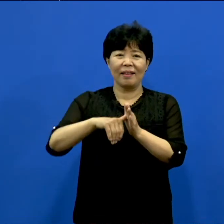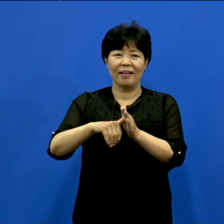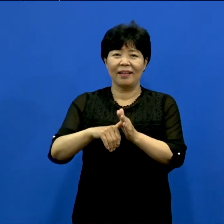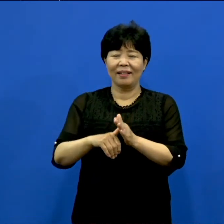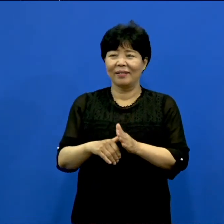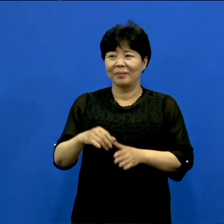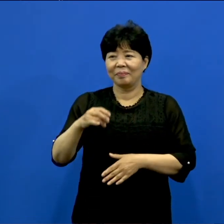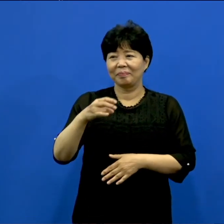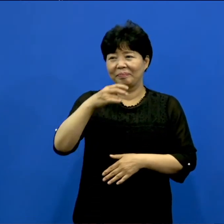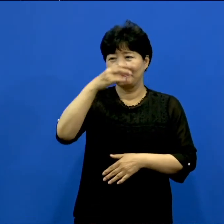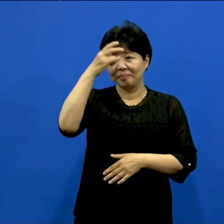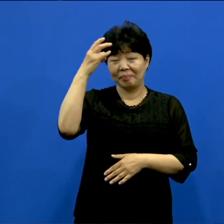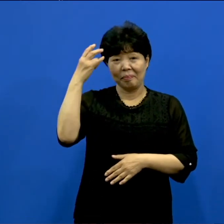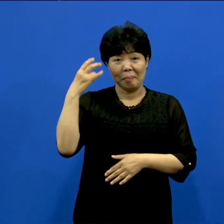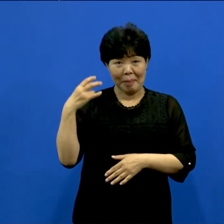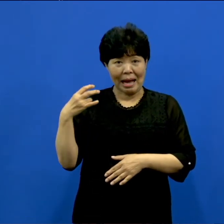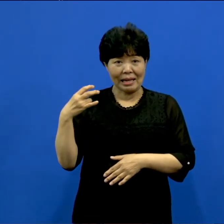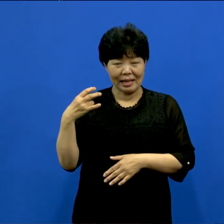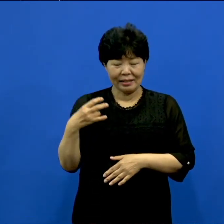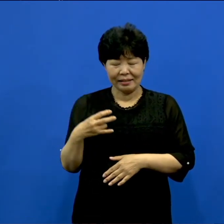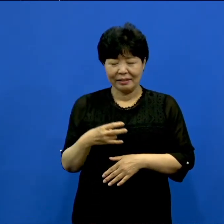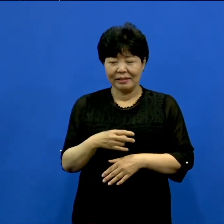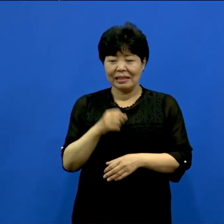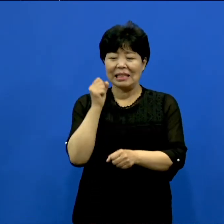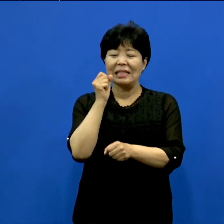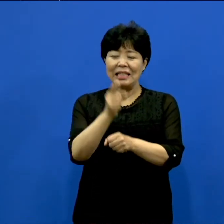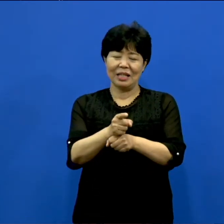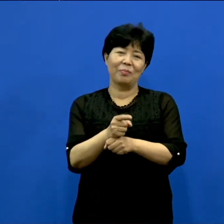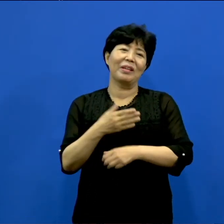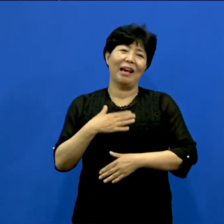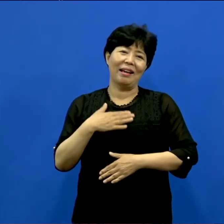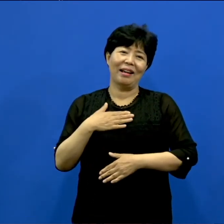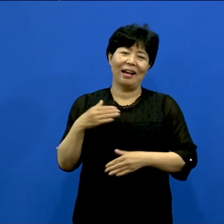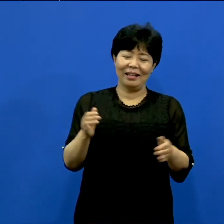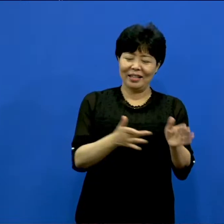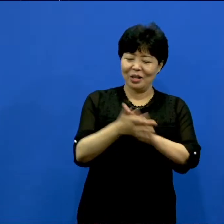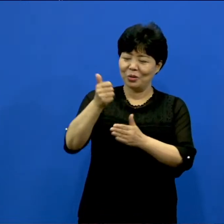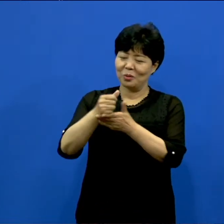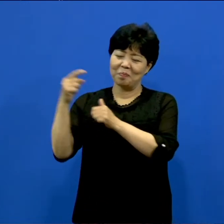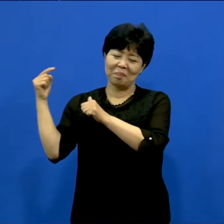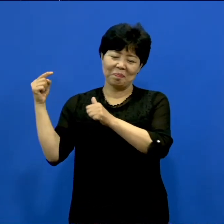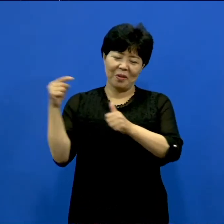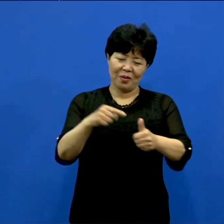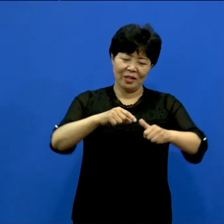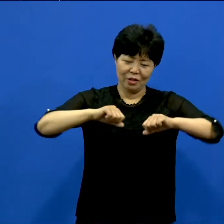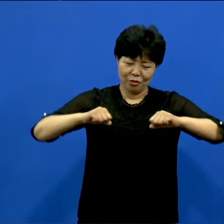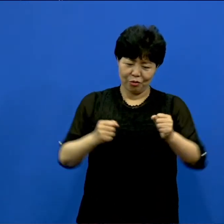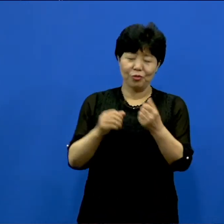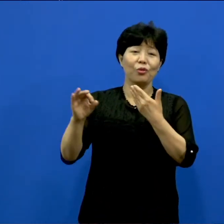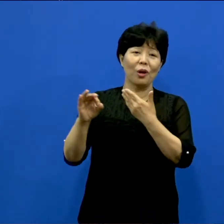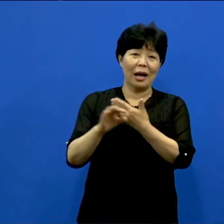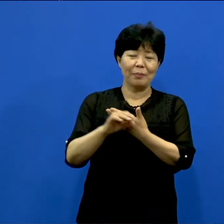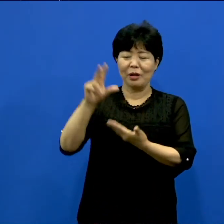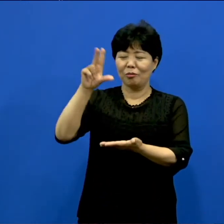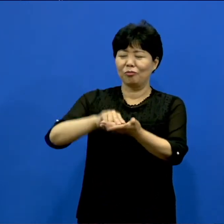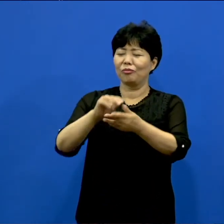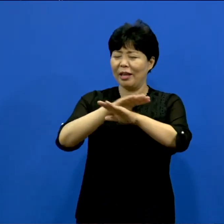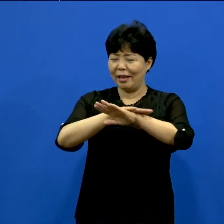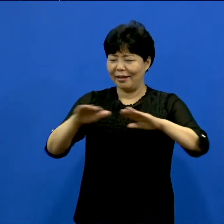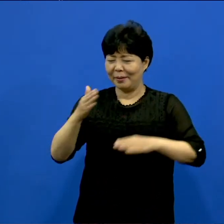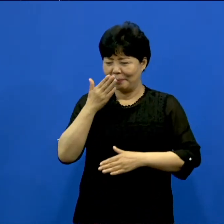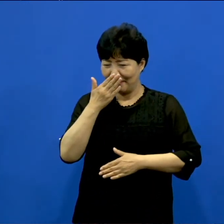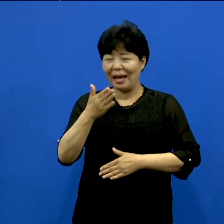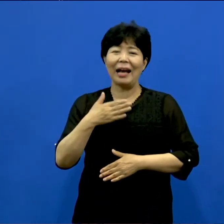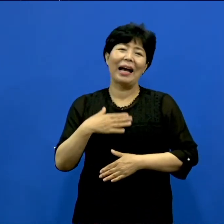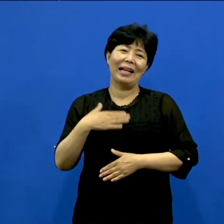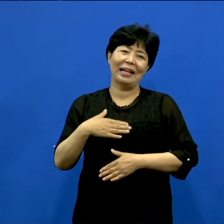감을 잡고 있는 거예요. 예수님에게 답이 있다. 예수님이 시키는 대로 하면 이 문제 해결된다. 그걸 알고 지금 얘기하는 거예요.